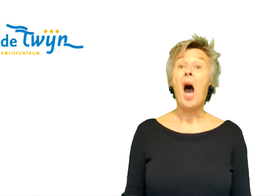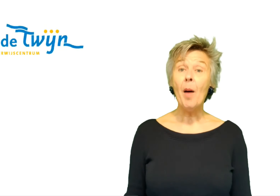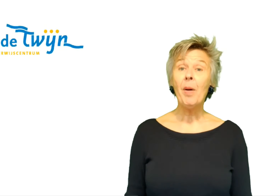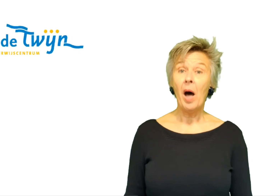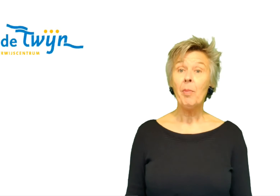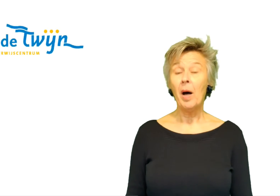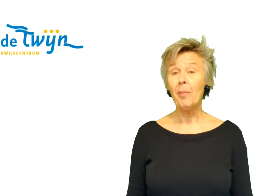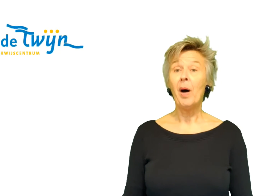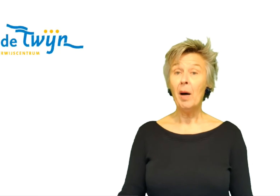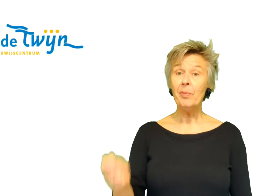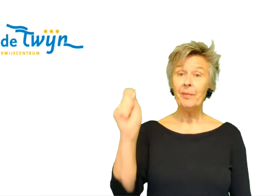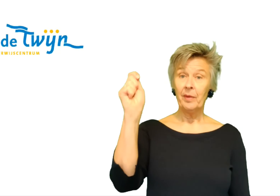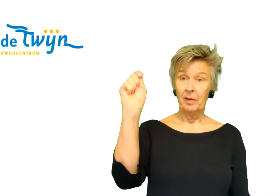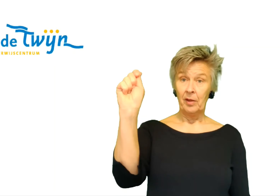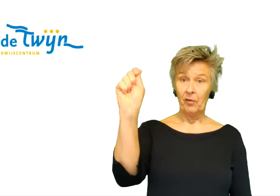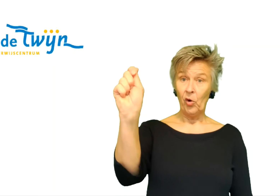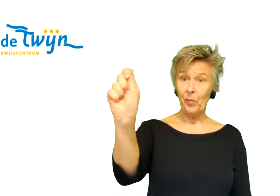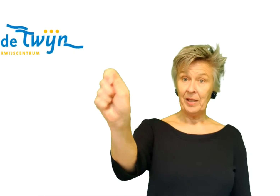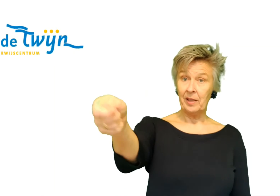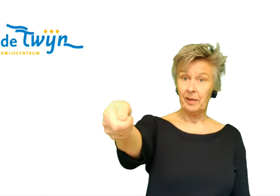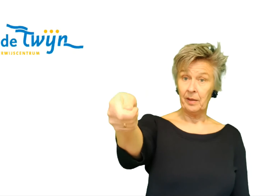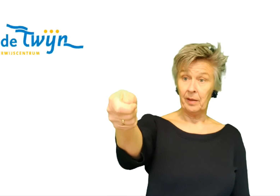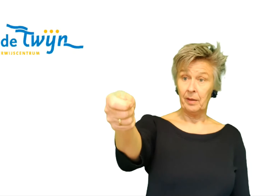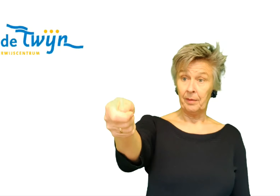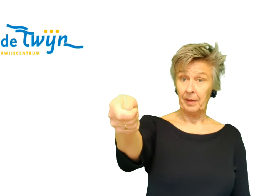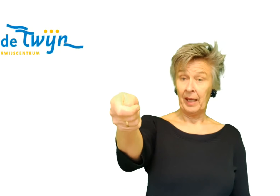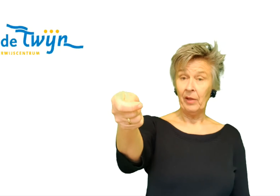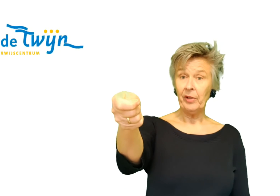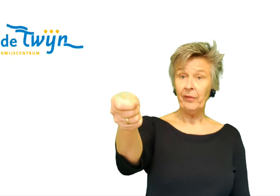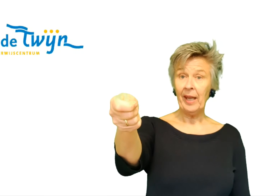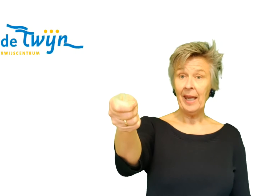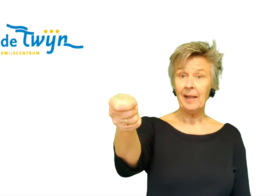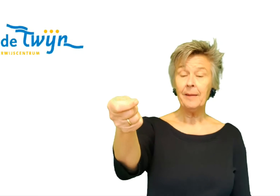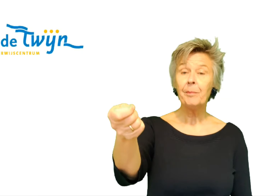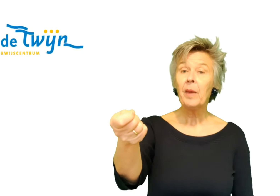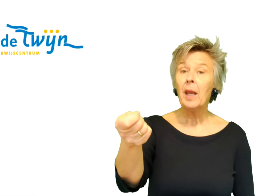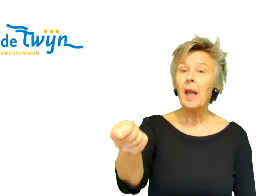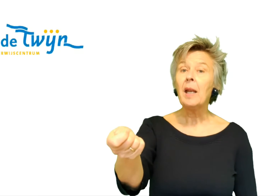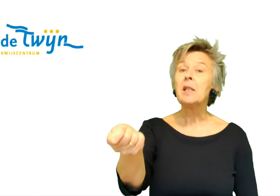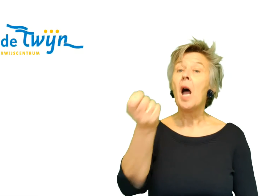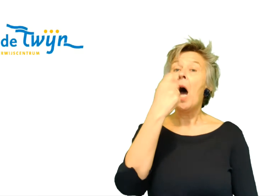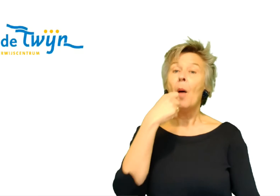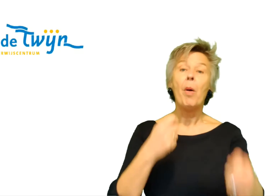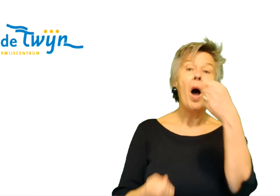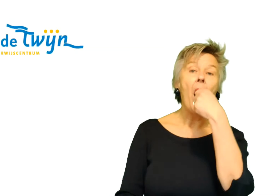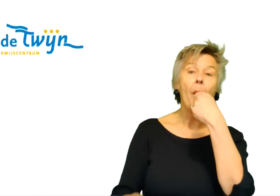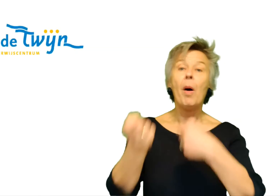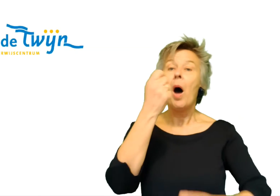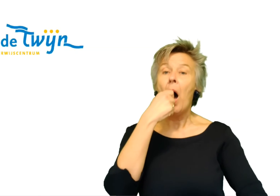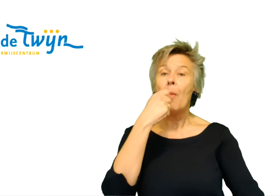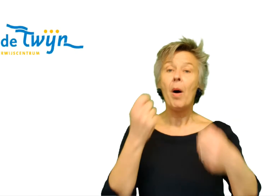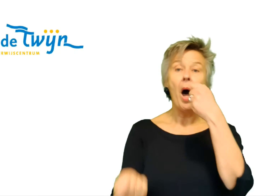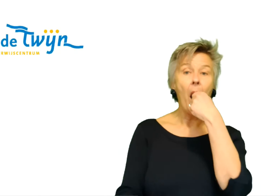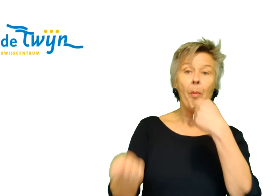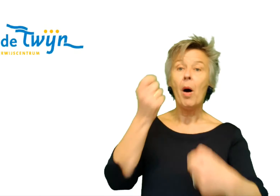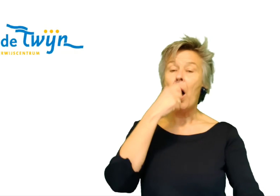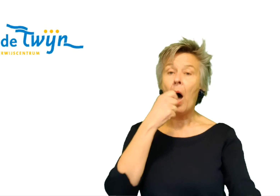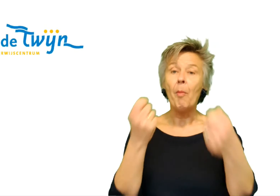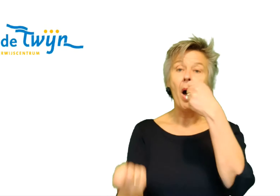Hap, hap, hap, hap. Gewoon met je geldhand eigenlijk. En dan is hap, hap, hap, hap, hap,